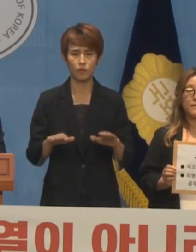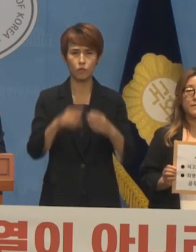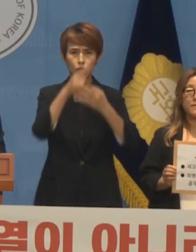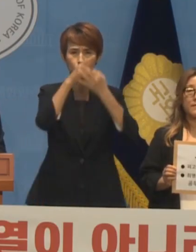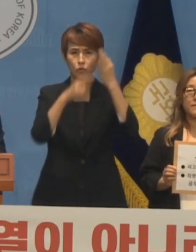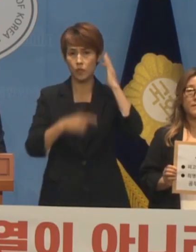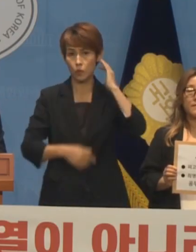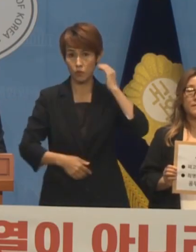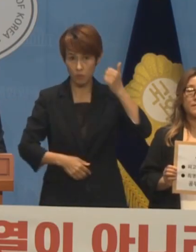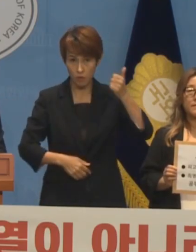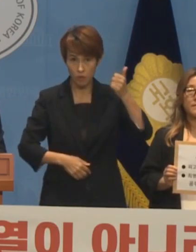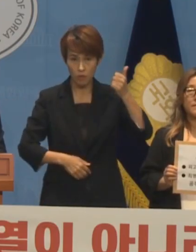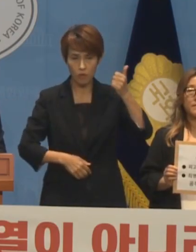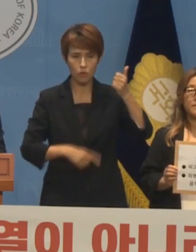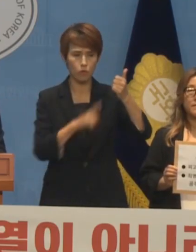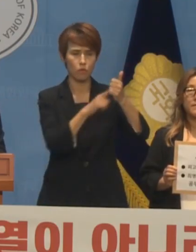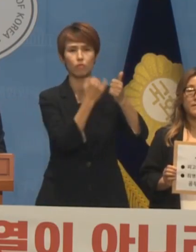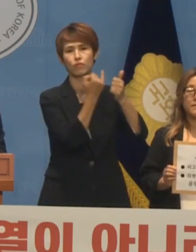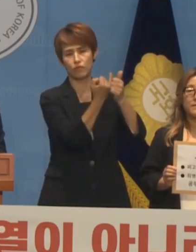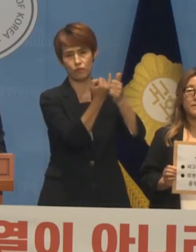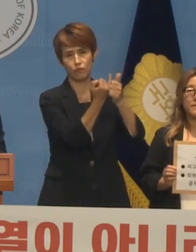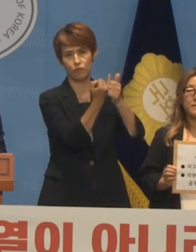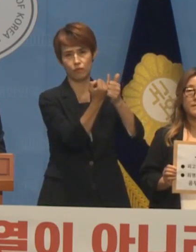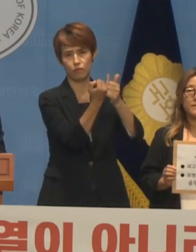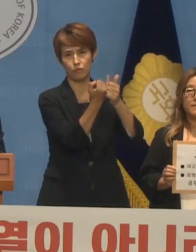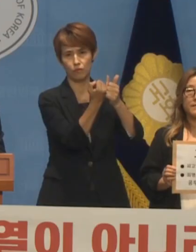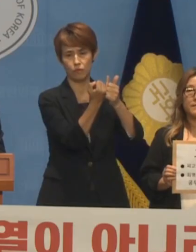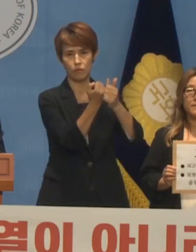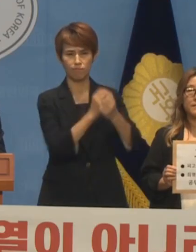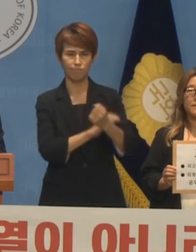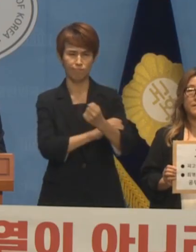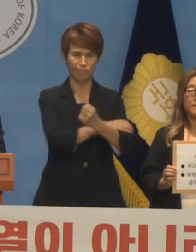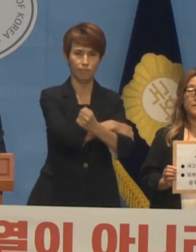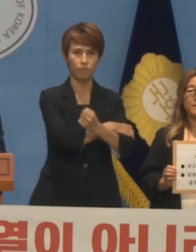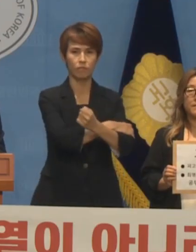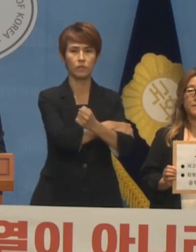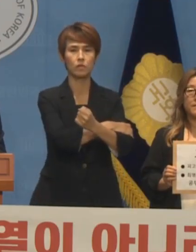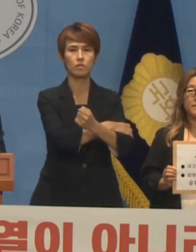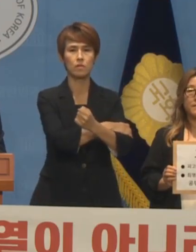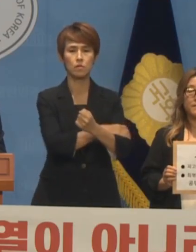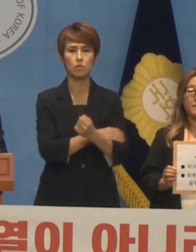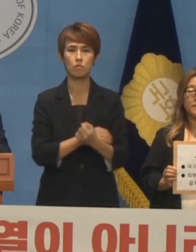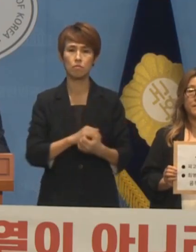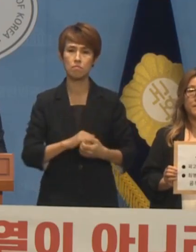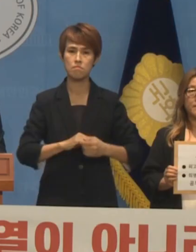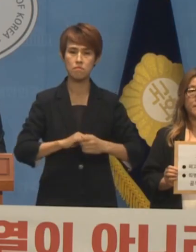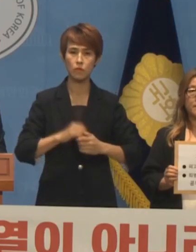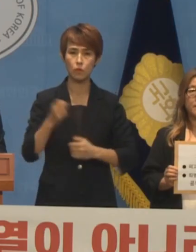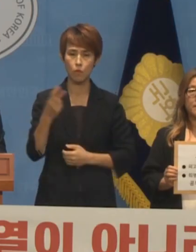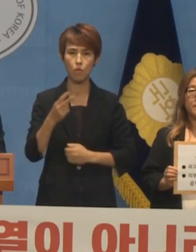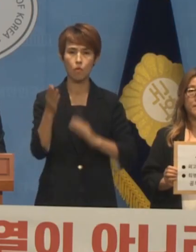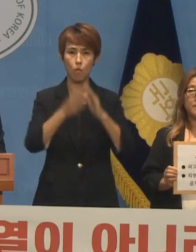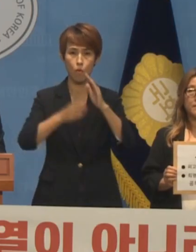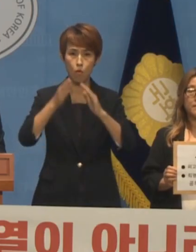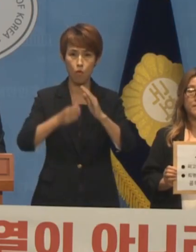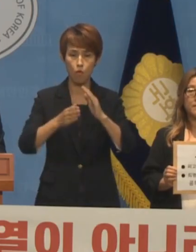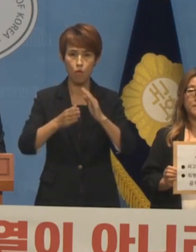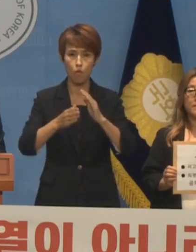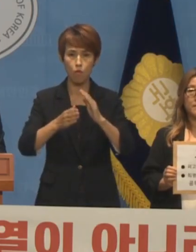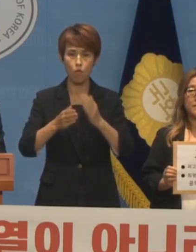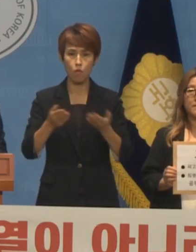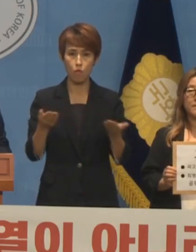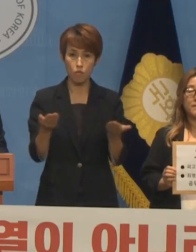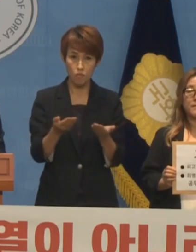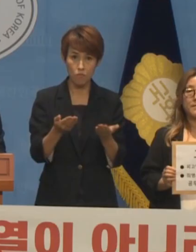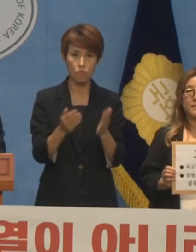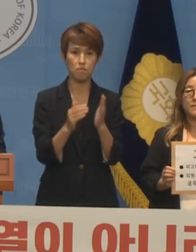윤석열 대통령과 영부인 김건희에 대한 직권남용, 권리행사 방해 및 공무상 비밀누설 교사